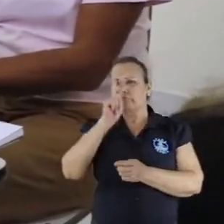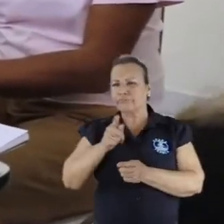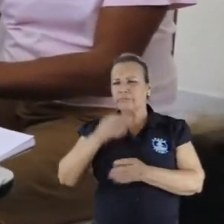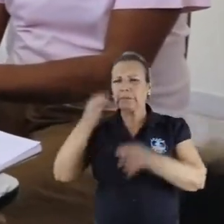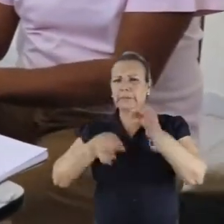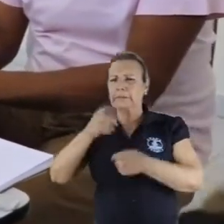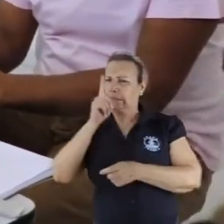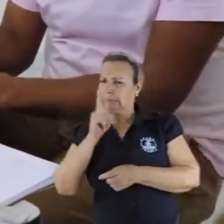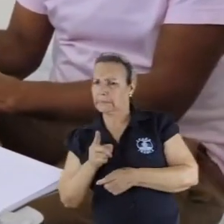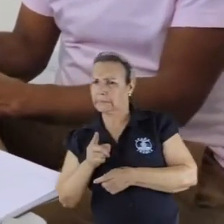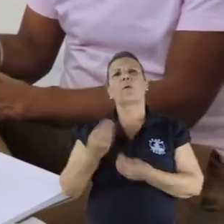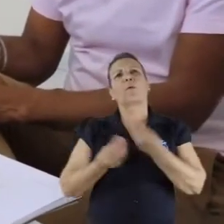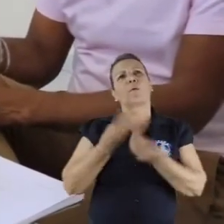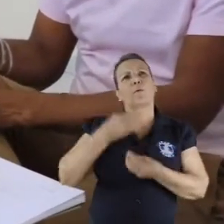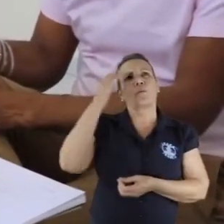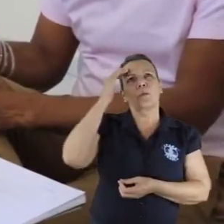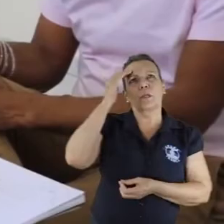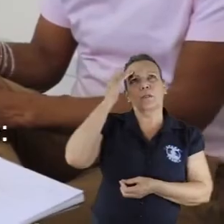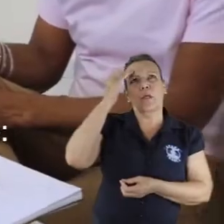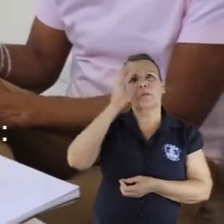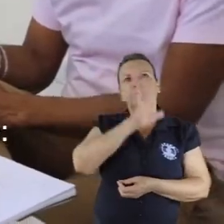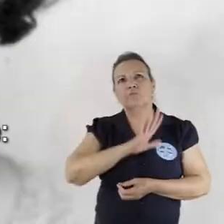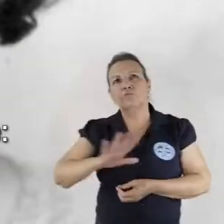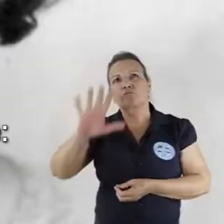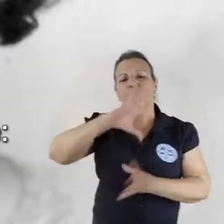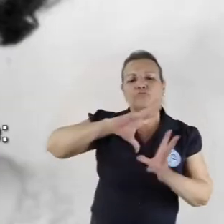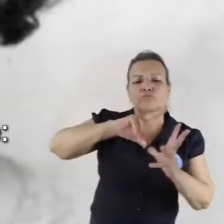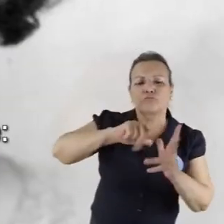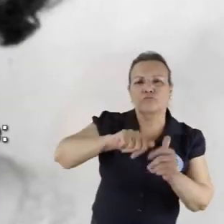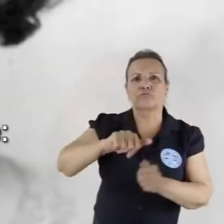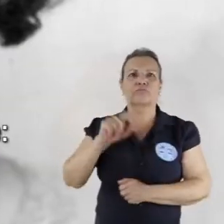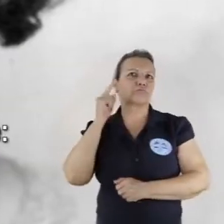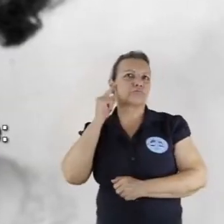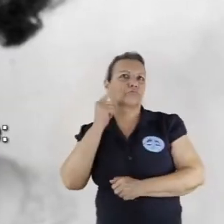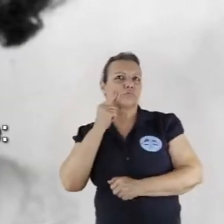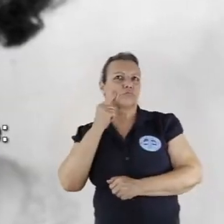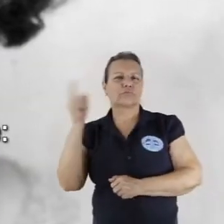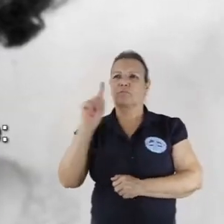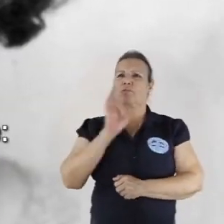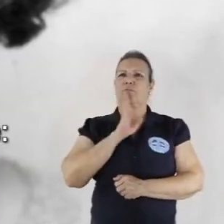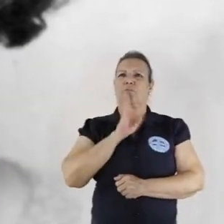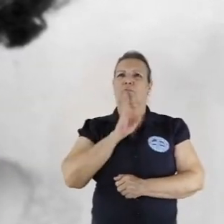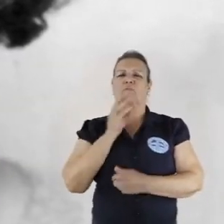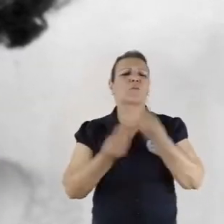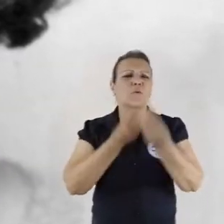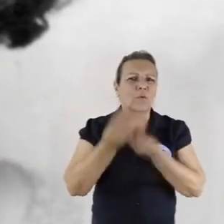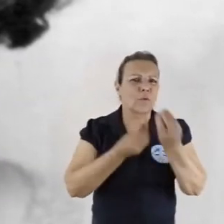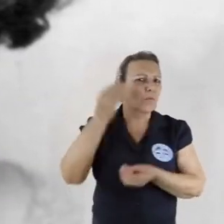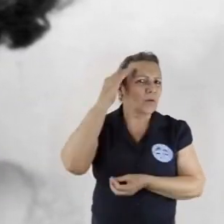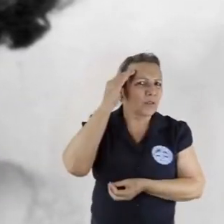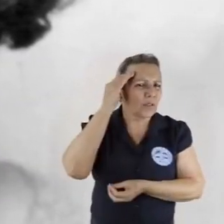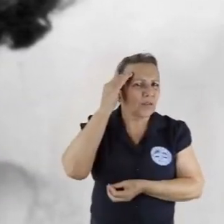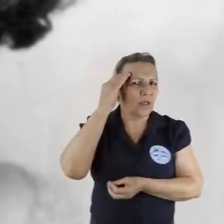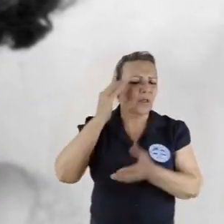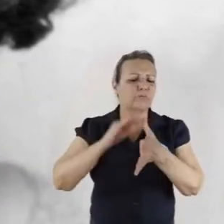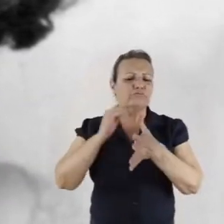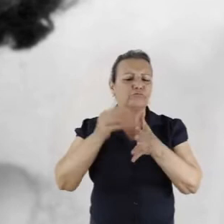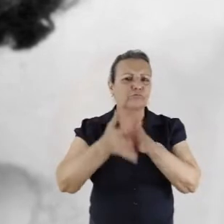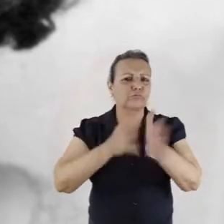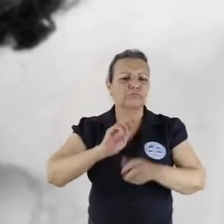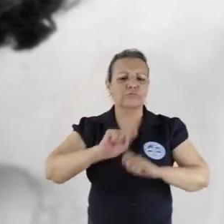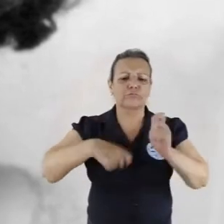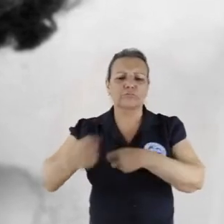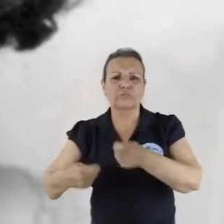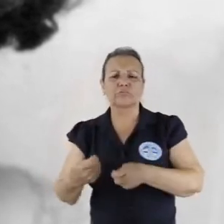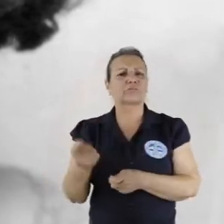a língua de sinais sem estudá-la? Simone Adolfini uma vez disse: só existe uma única